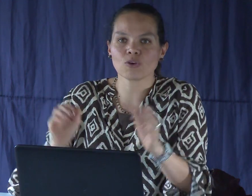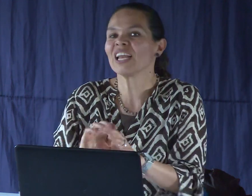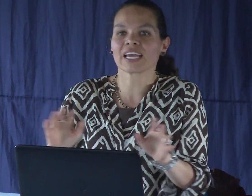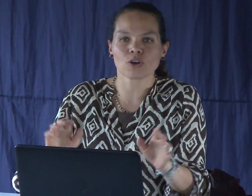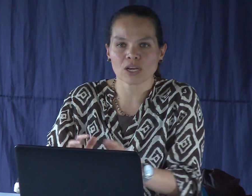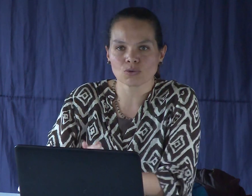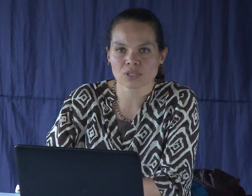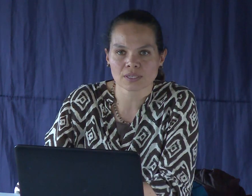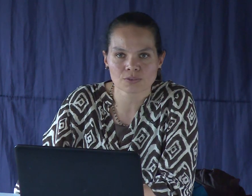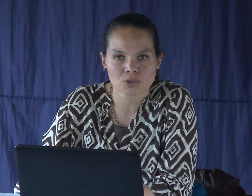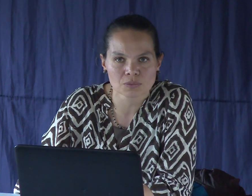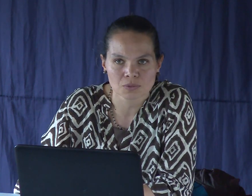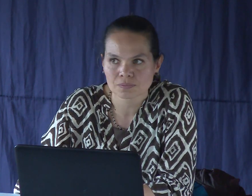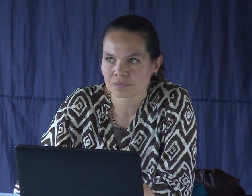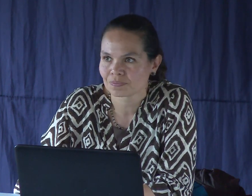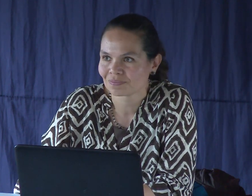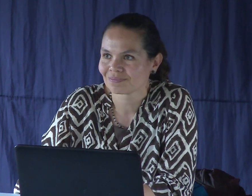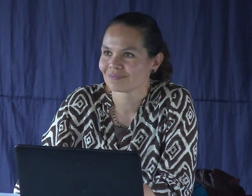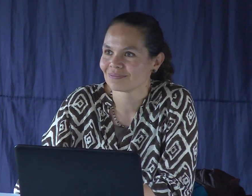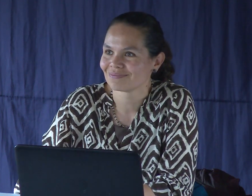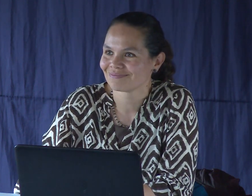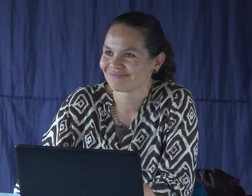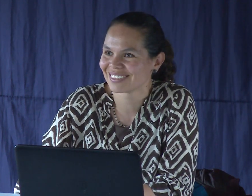Levante la mano el que no le gusta hacer turismo.